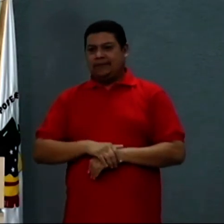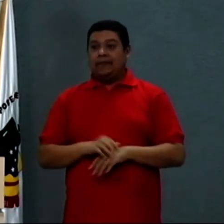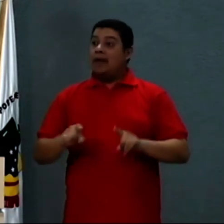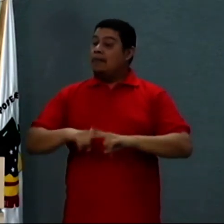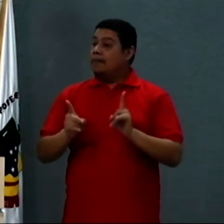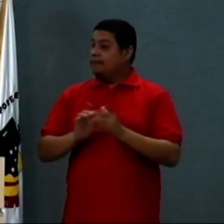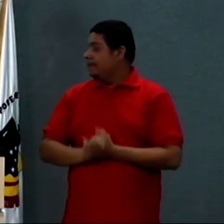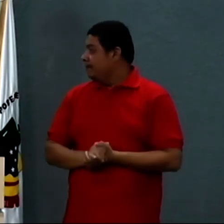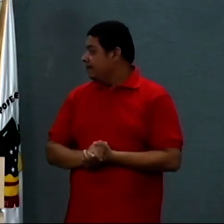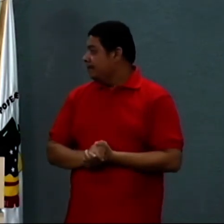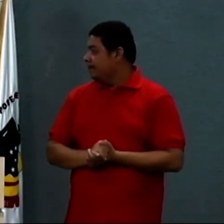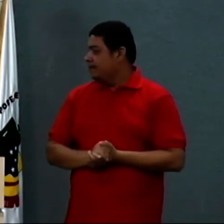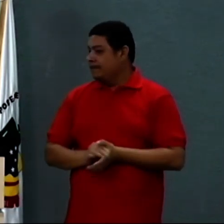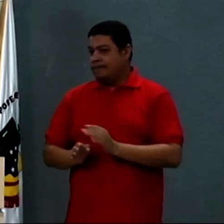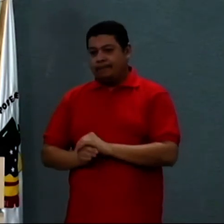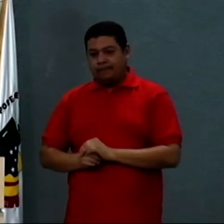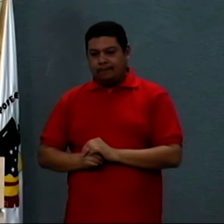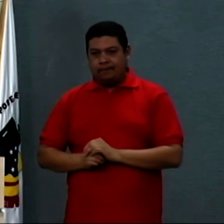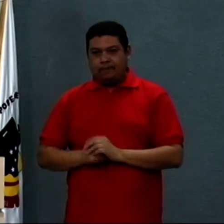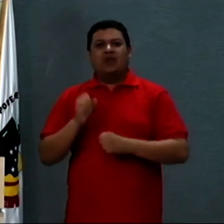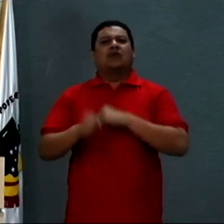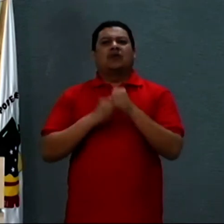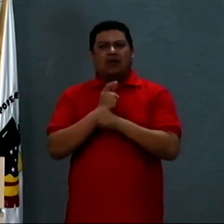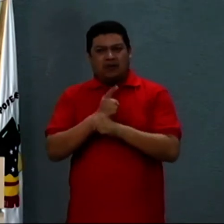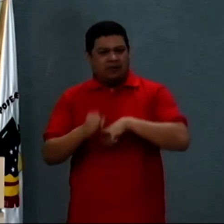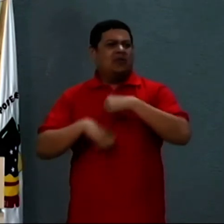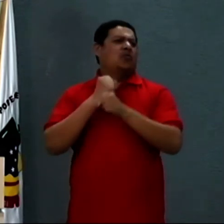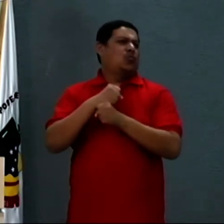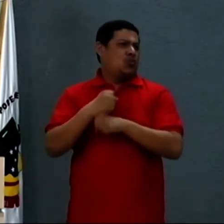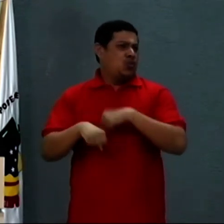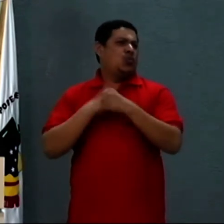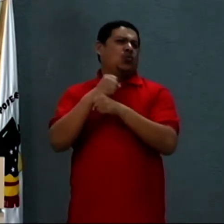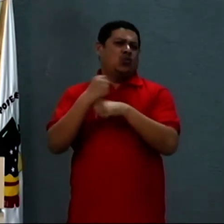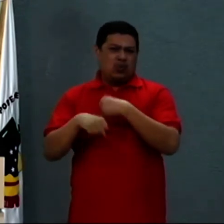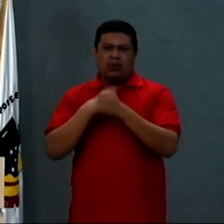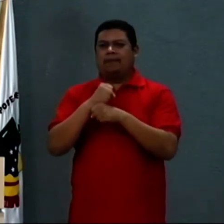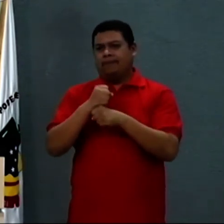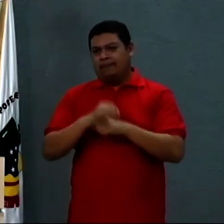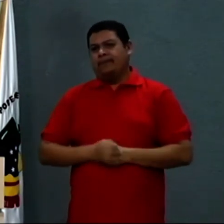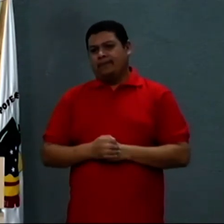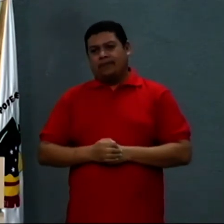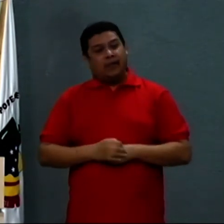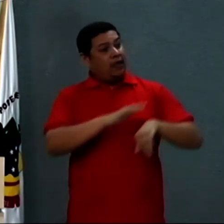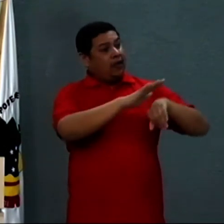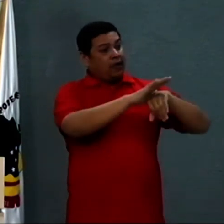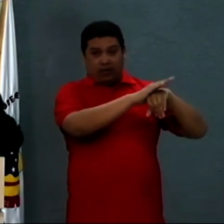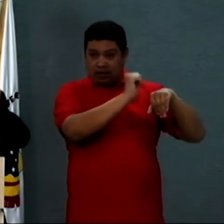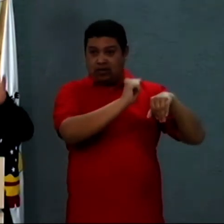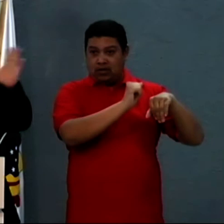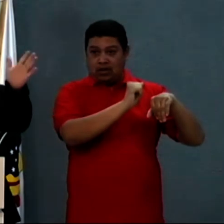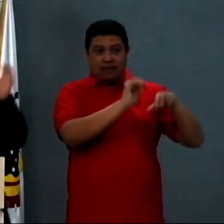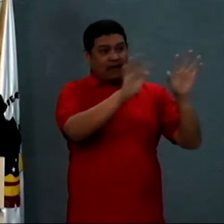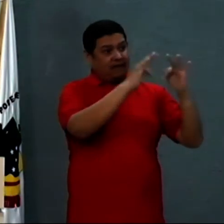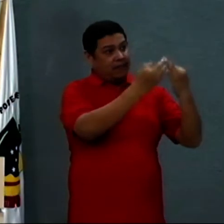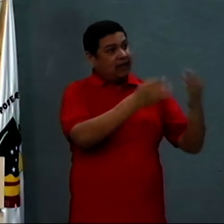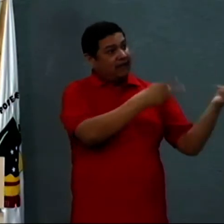Johnny, eles. Vários anos, o Natal, quando vem os parentes para fazer a visita na casa, eles tinham que deixar o veículo em